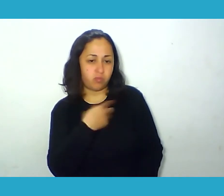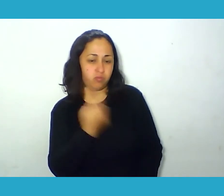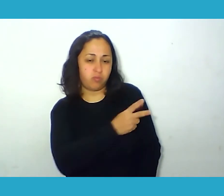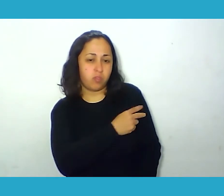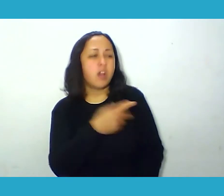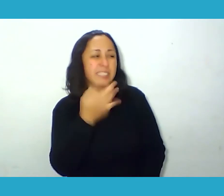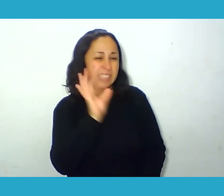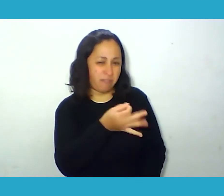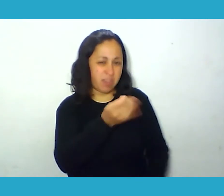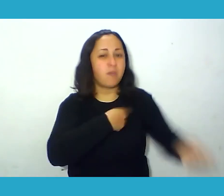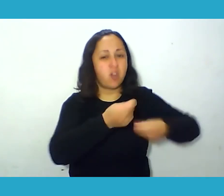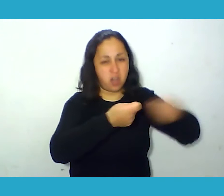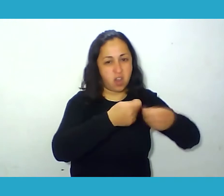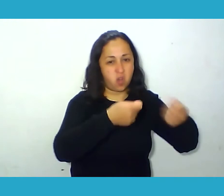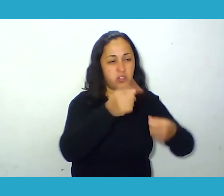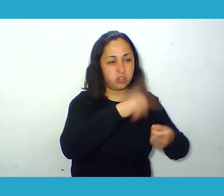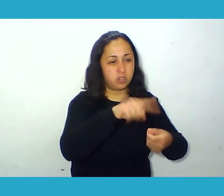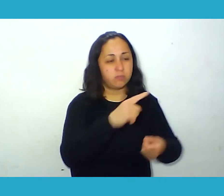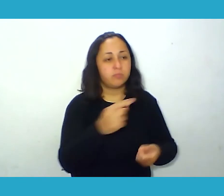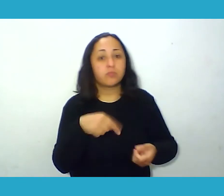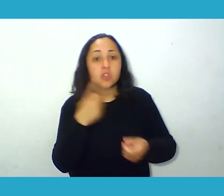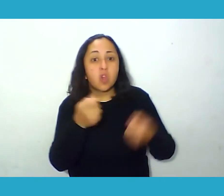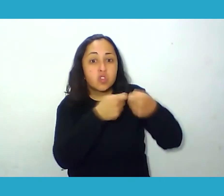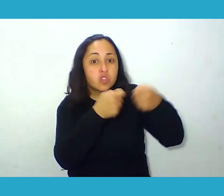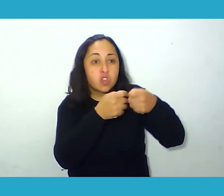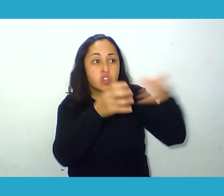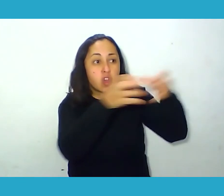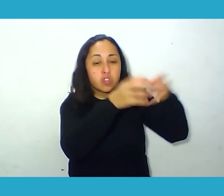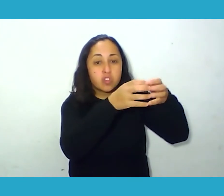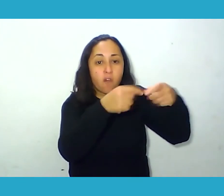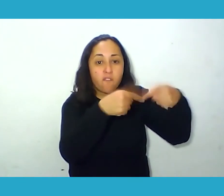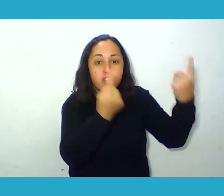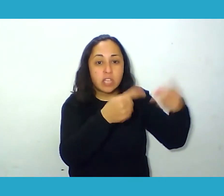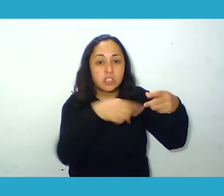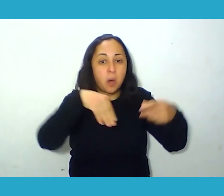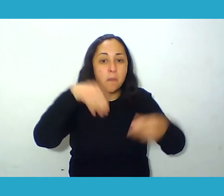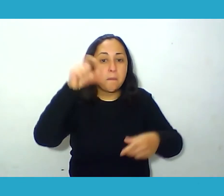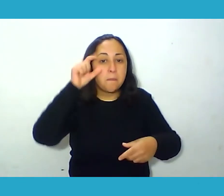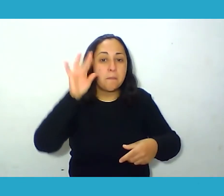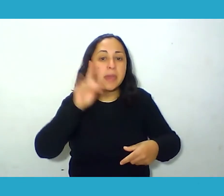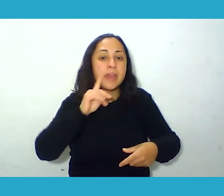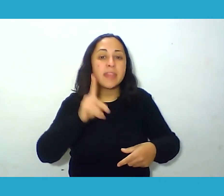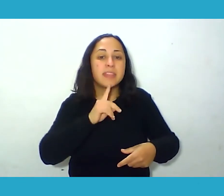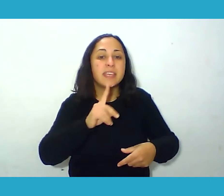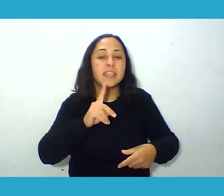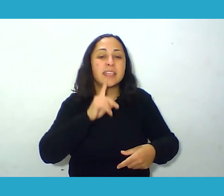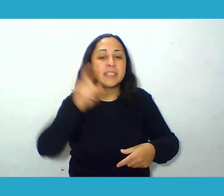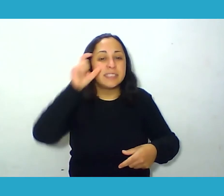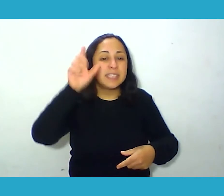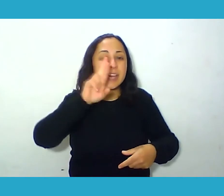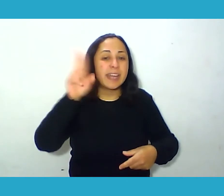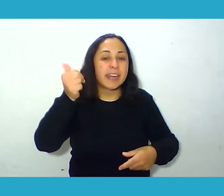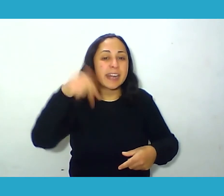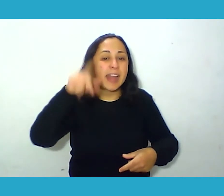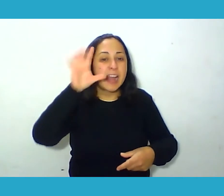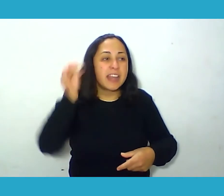que son negocios. Para los socios de la Fundación Mediterránea, quien tiene copado el Ministerio de Finanzas, que